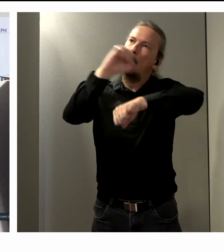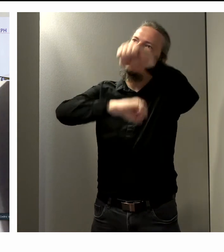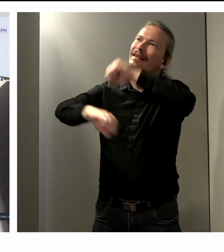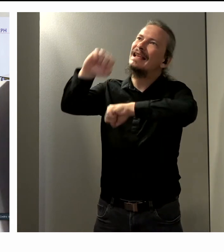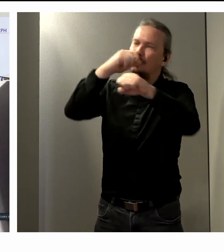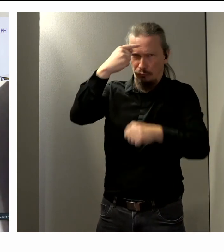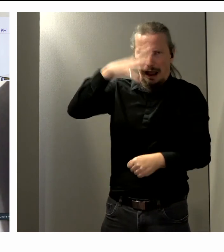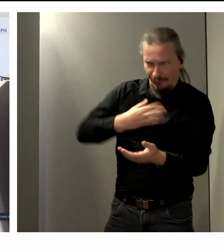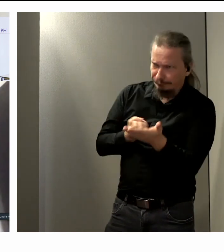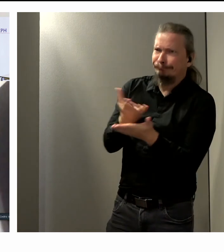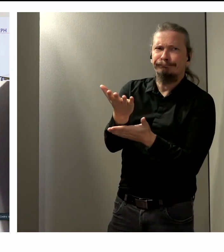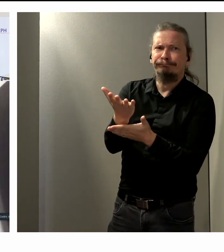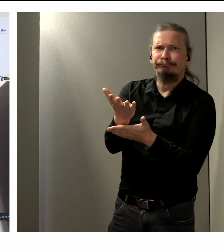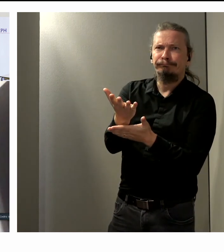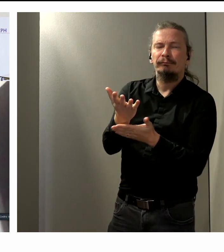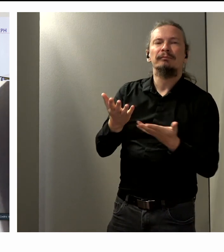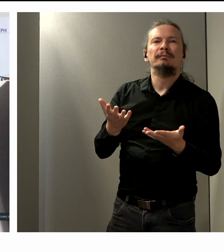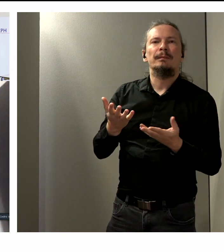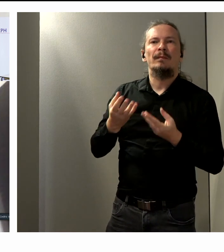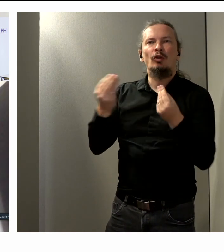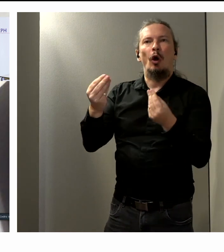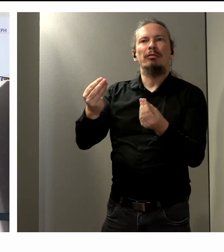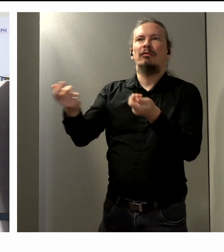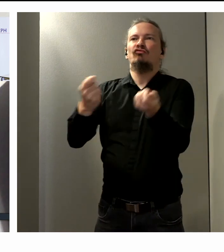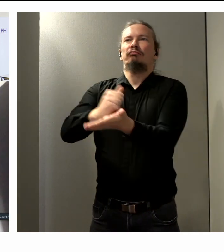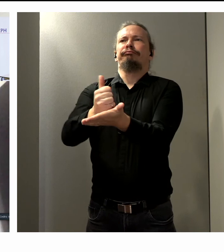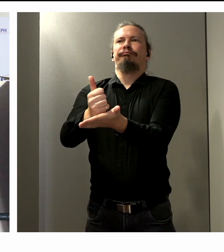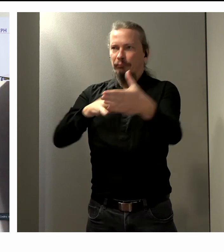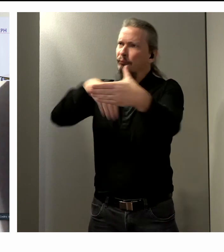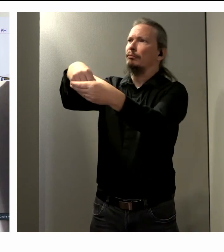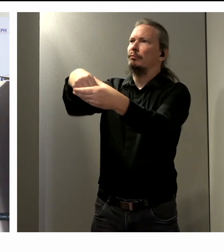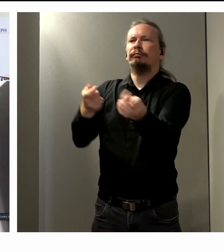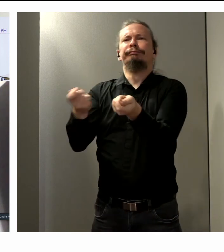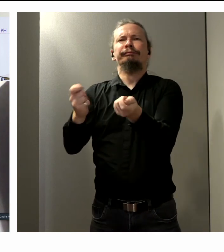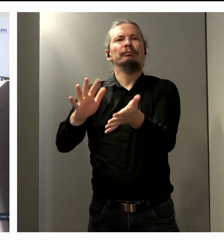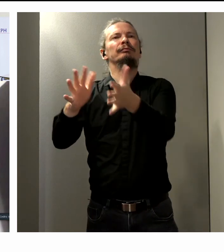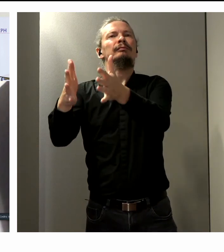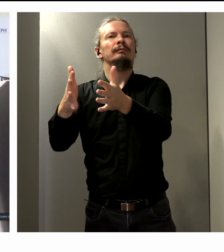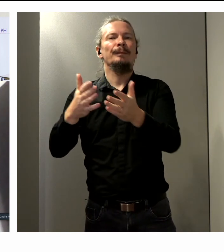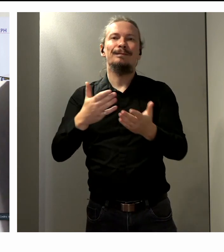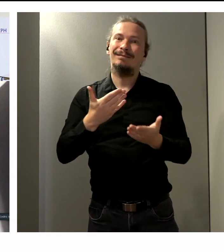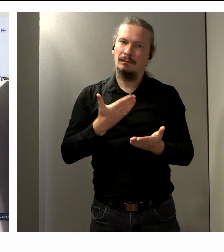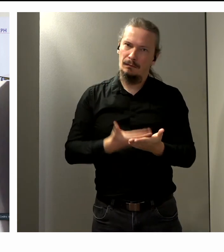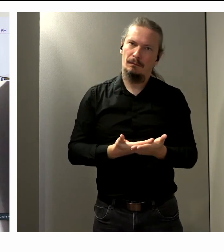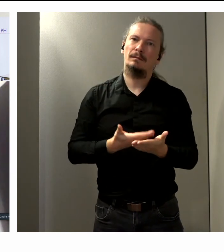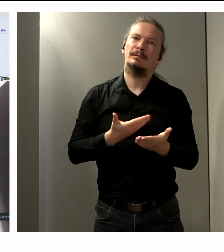l'organisation, en s'installant dans la gouvernance. Et il me semble que c'est